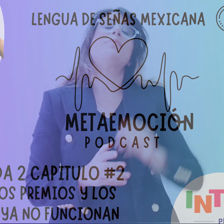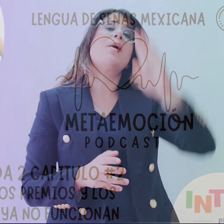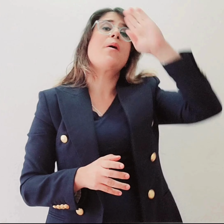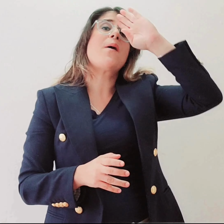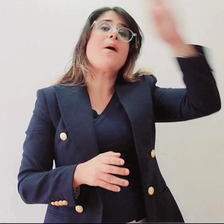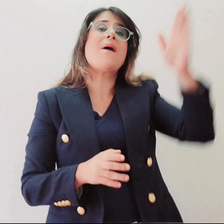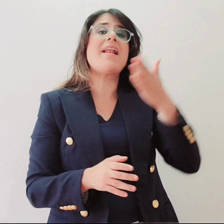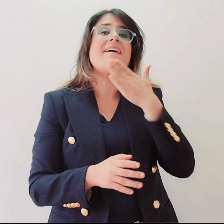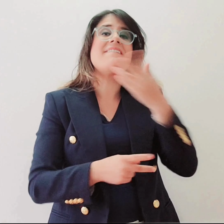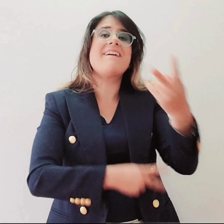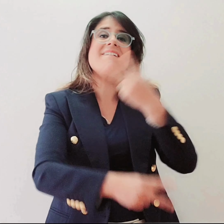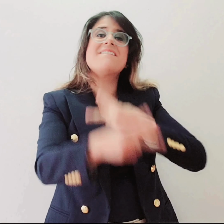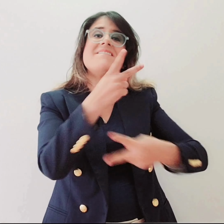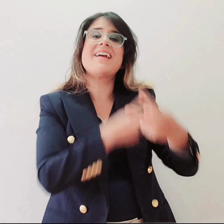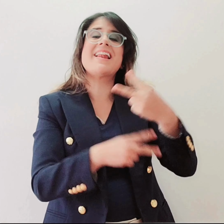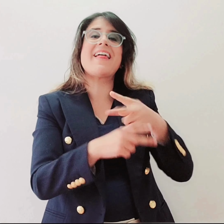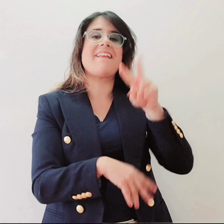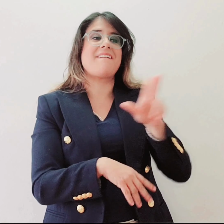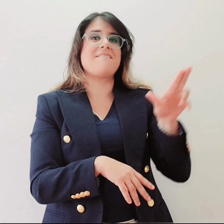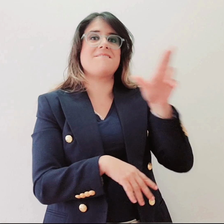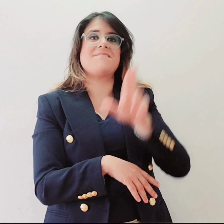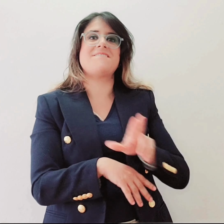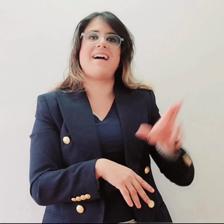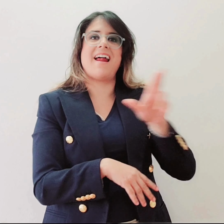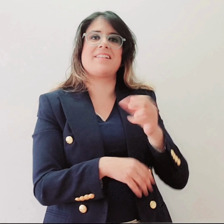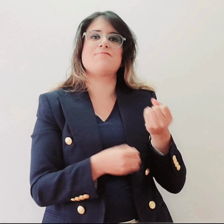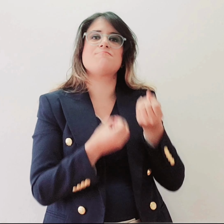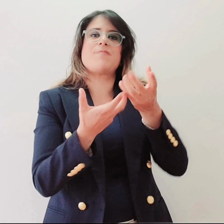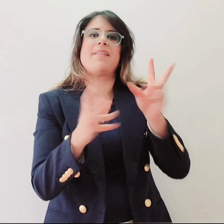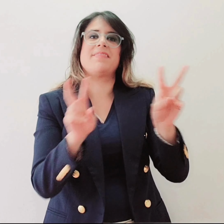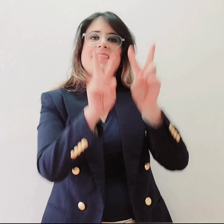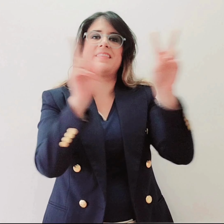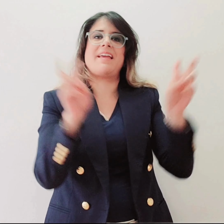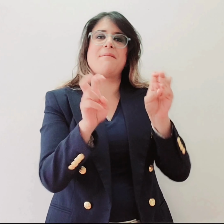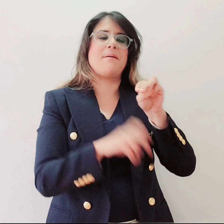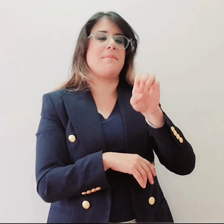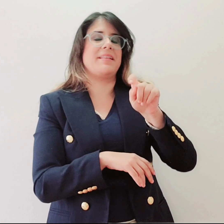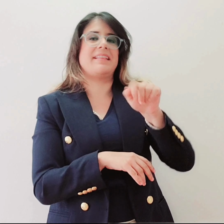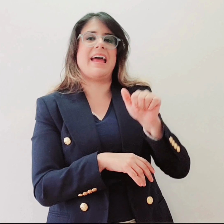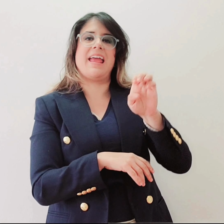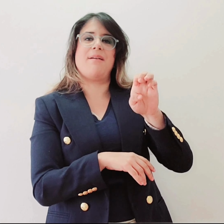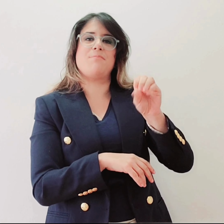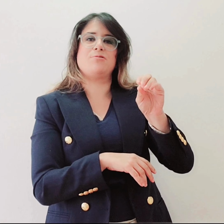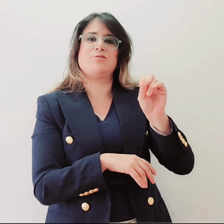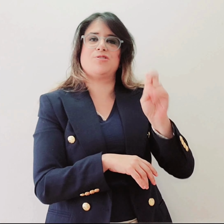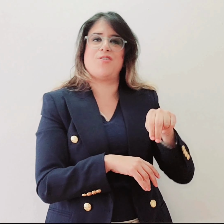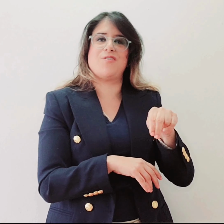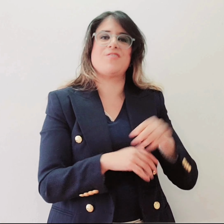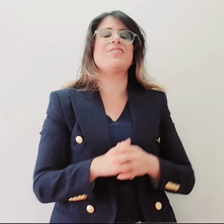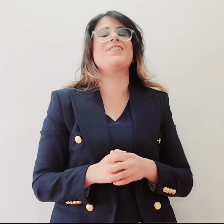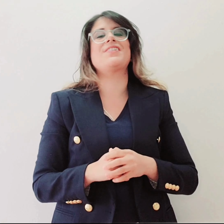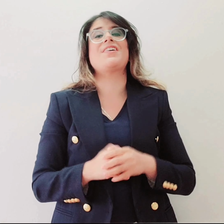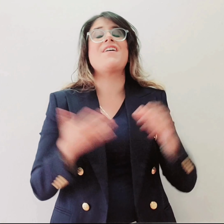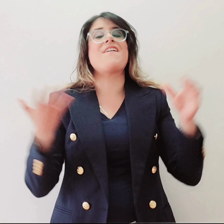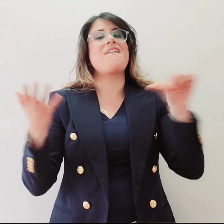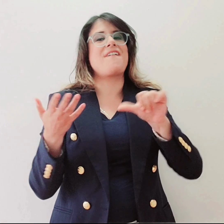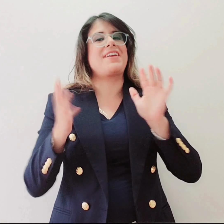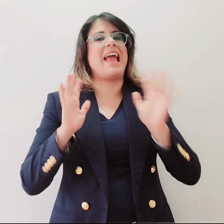Hola, hola, bienvenidos y bienvenidas a un martes más de Meta Emocion. Buen día a todos, estamos listísimas para comenzar el día de hoy